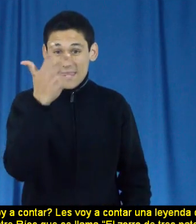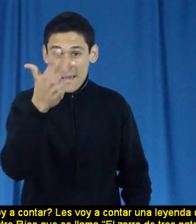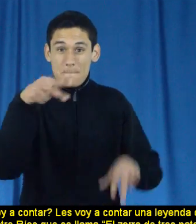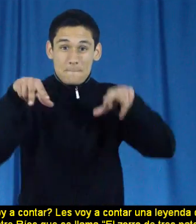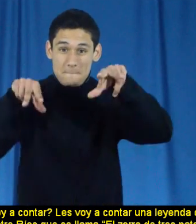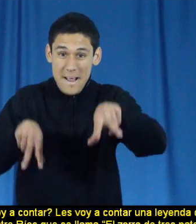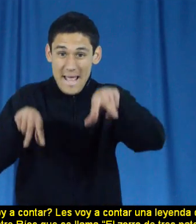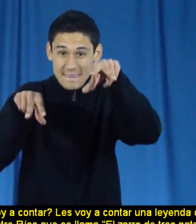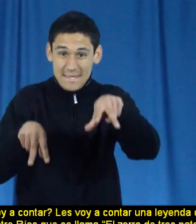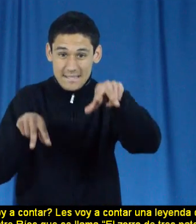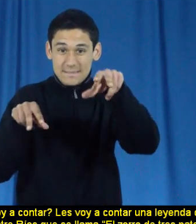patas.